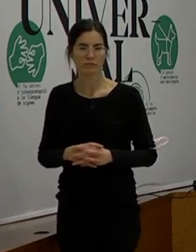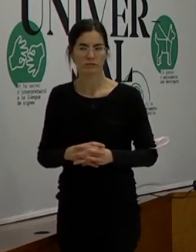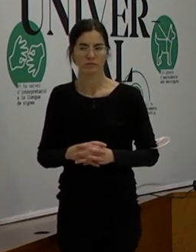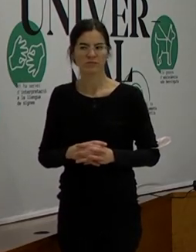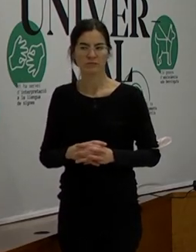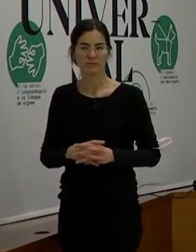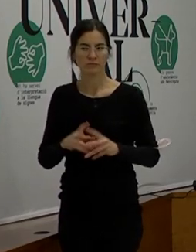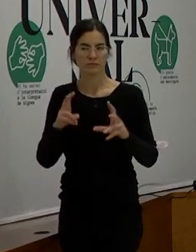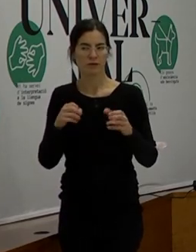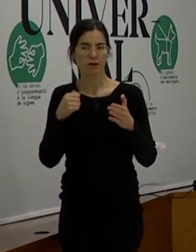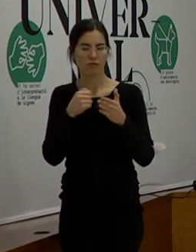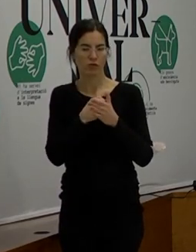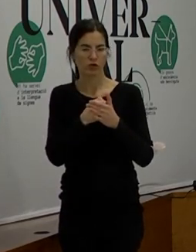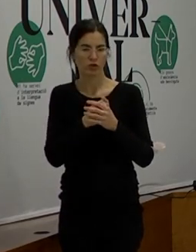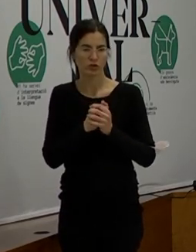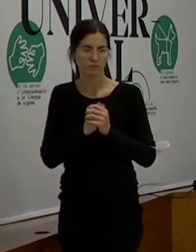Fons.